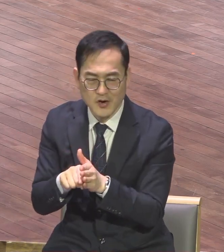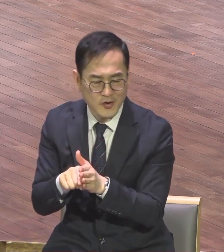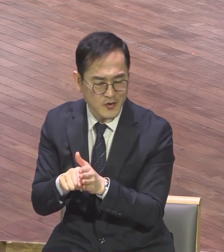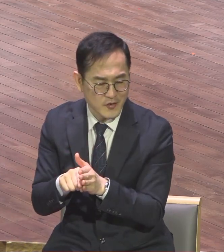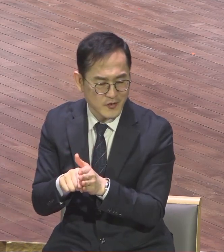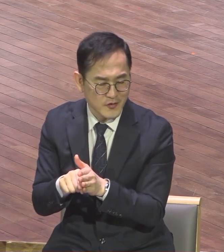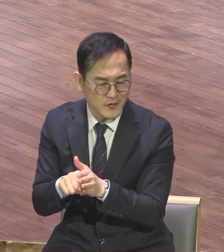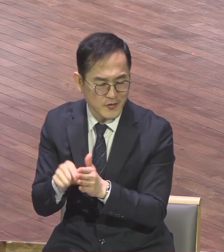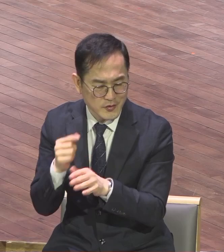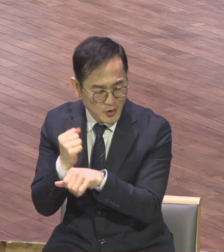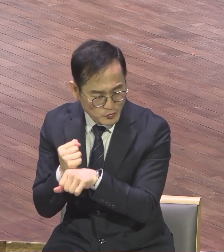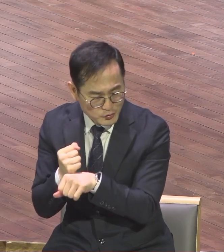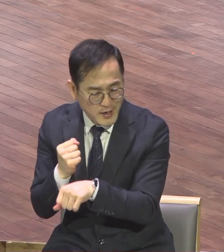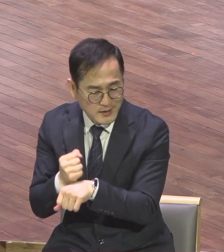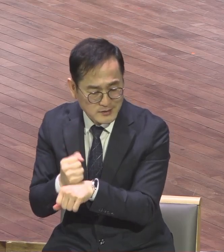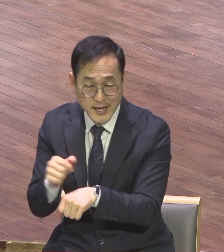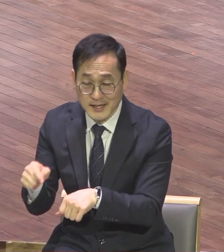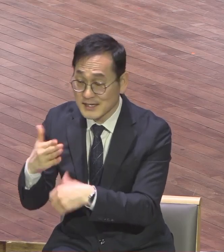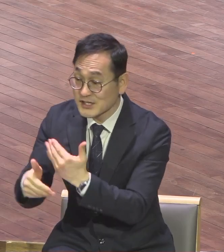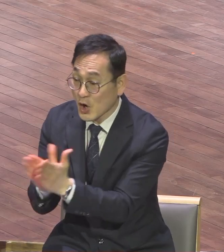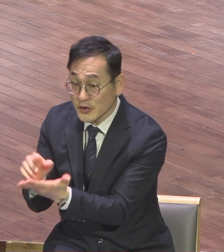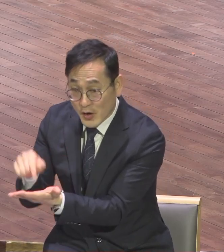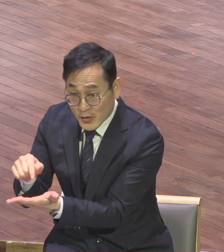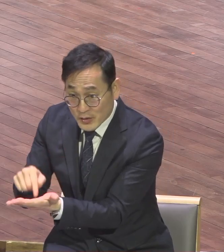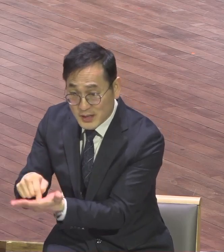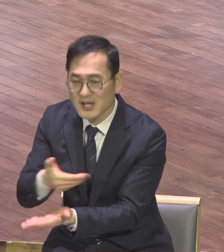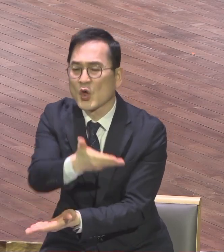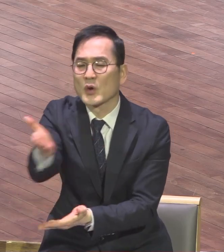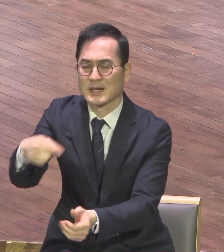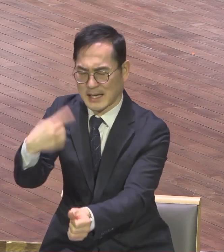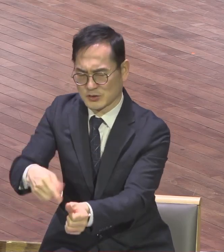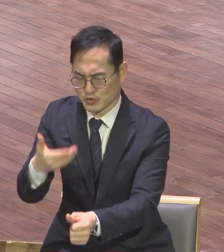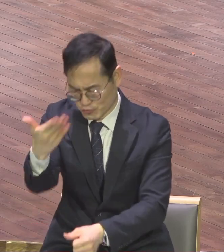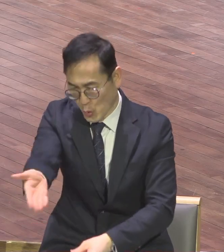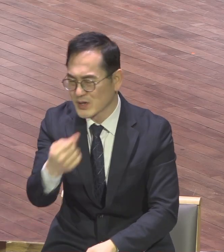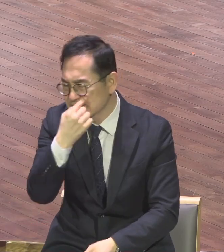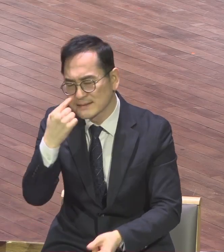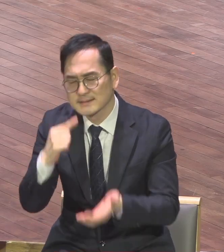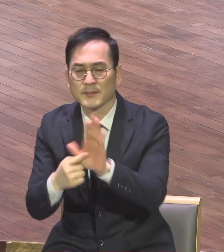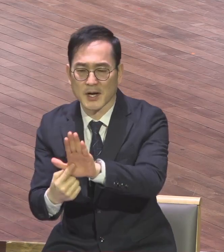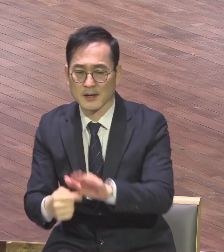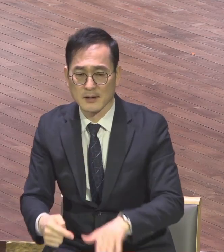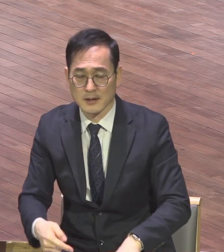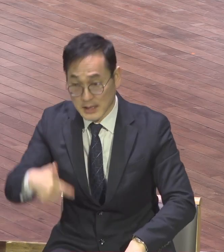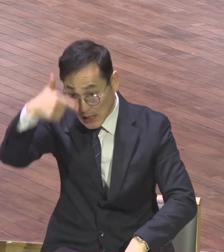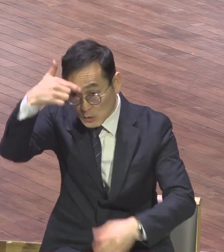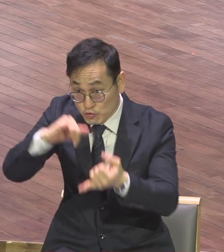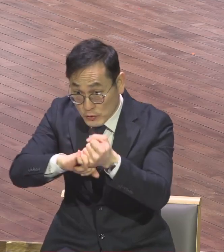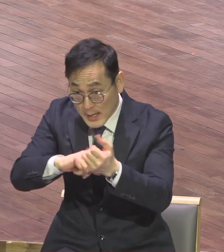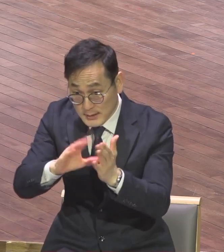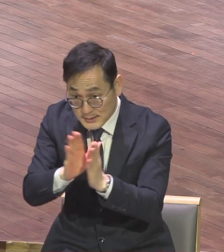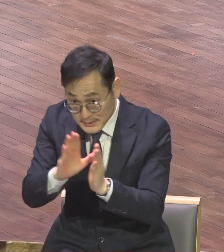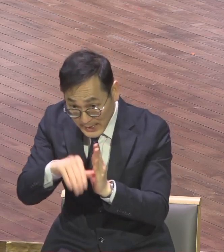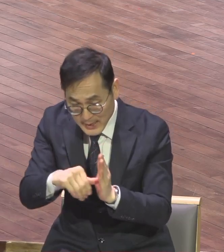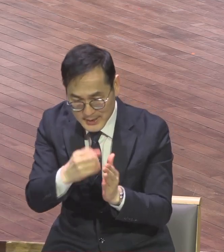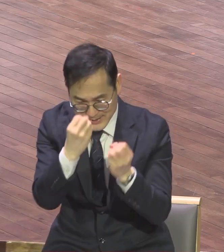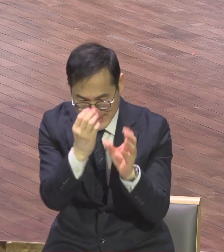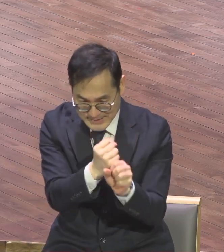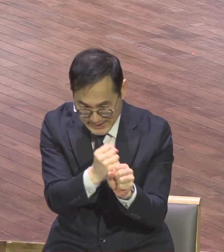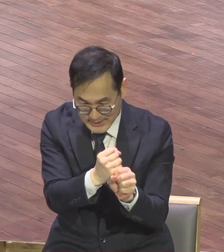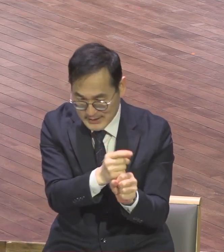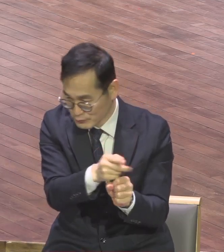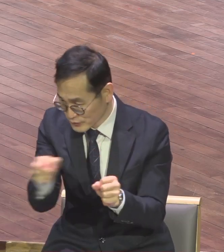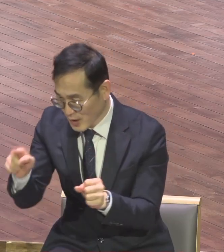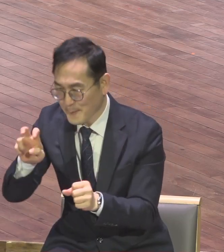내게 대하여 증언하는 것이니라. 아니 구약에 그렇게 많은 내용들이 창세기부터